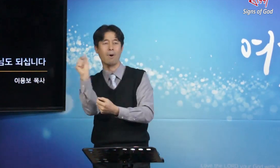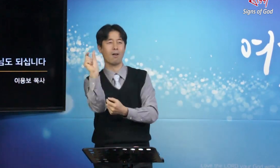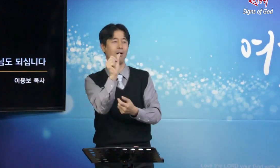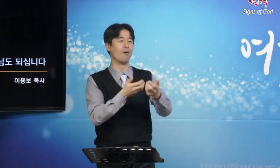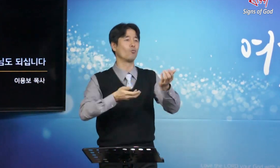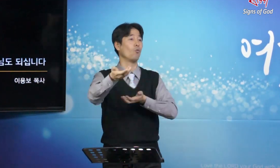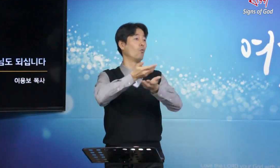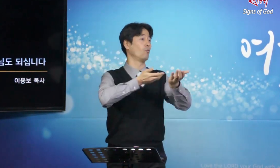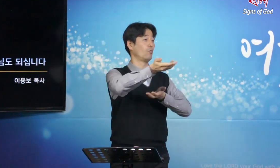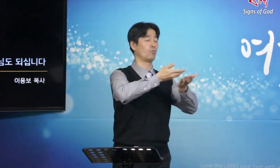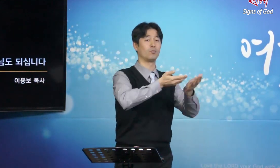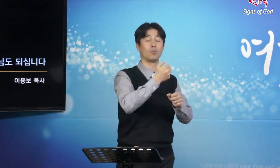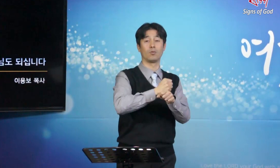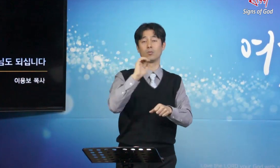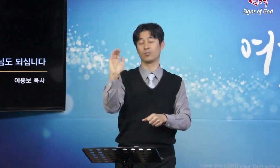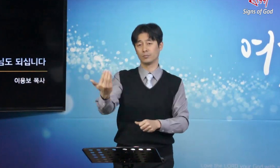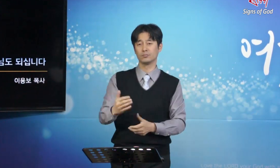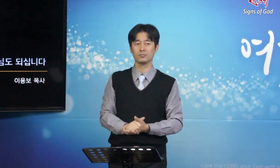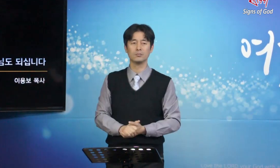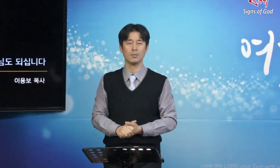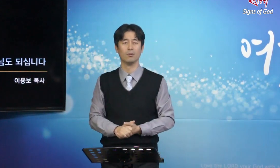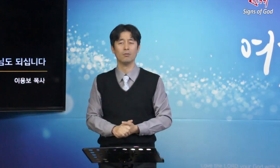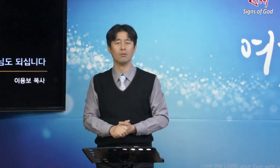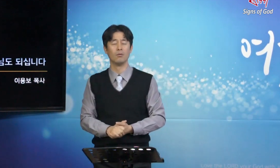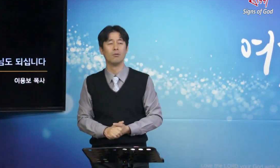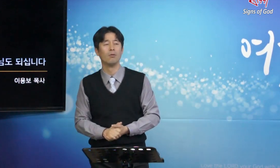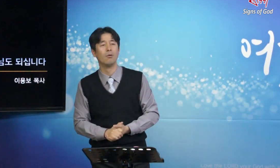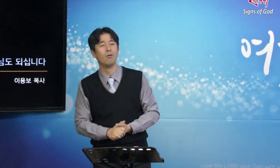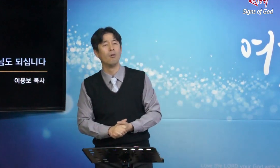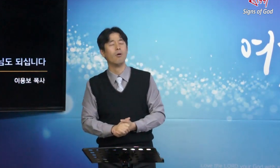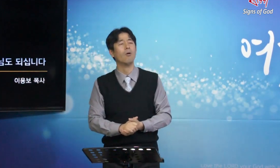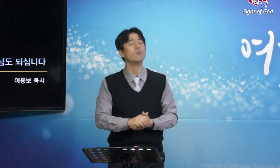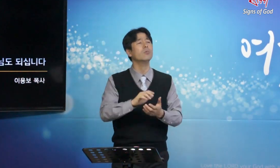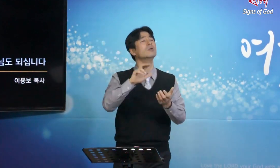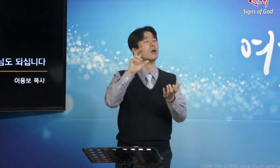가까운 그 정보가 교류되는 것들을 볼 수가 있습니다.